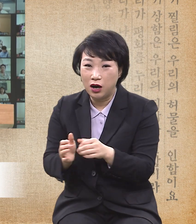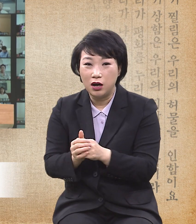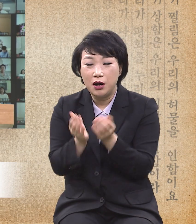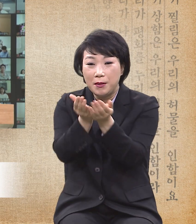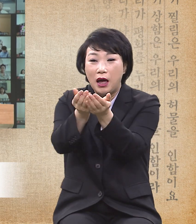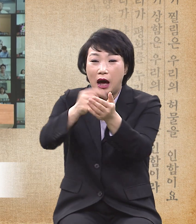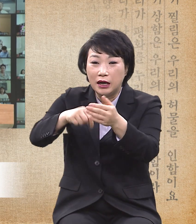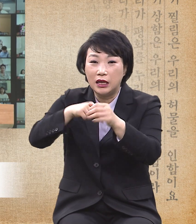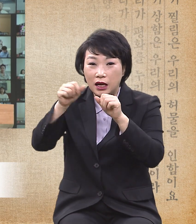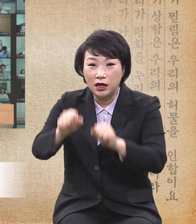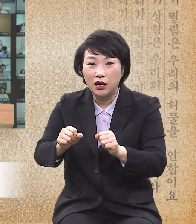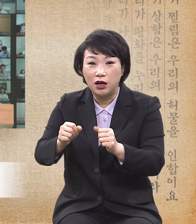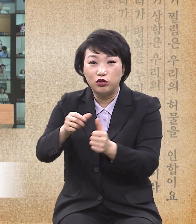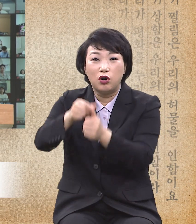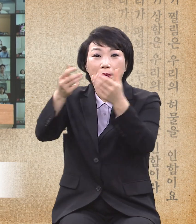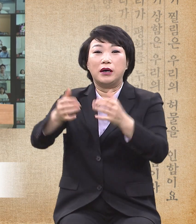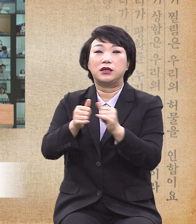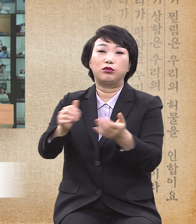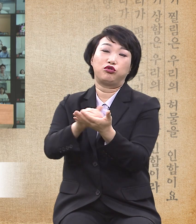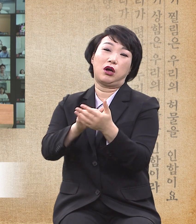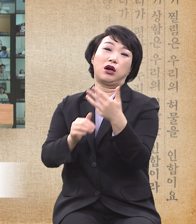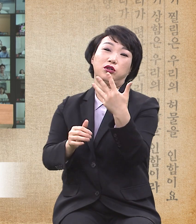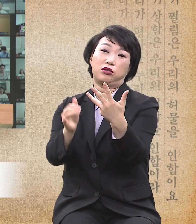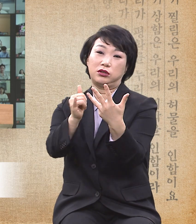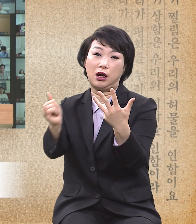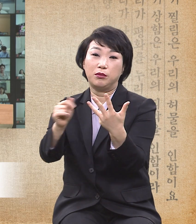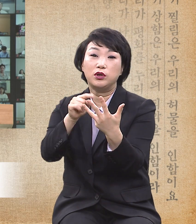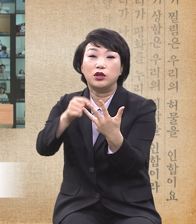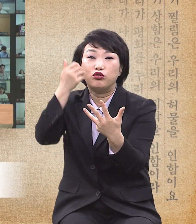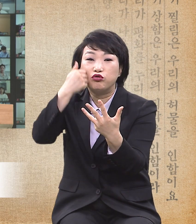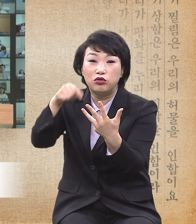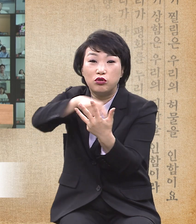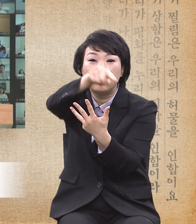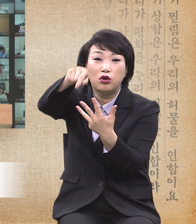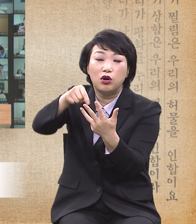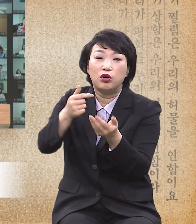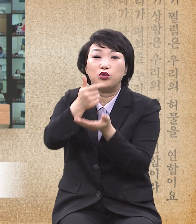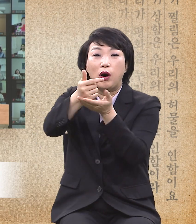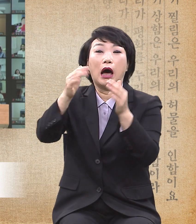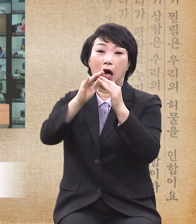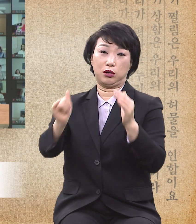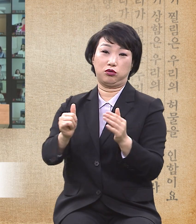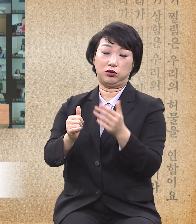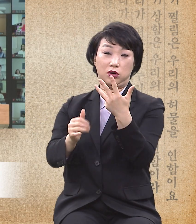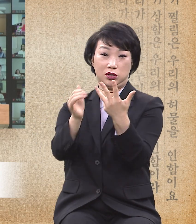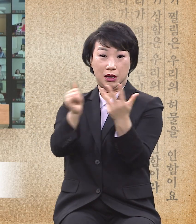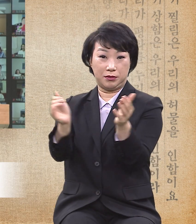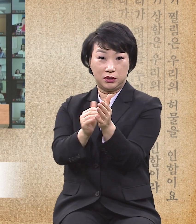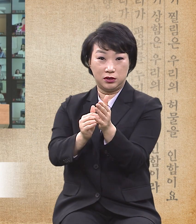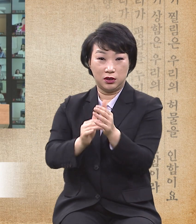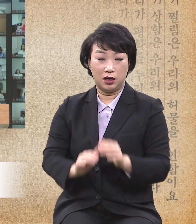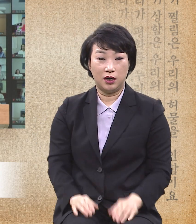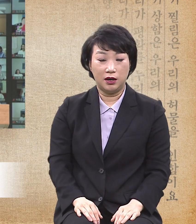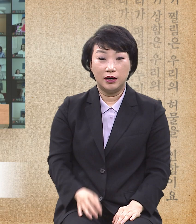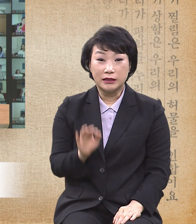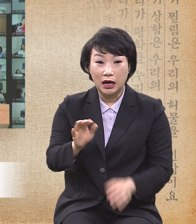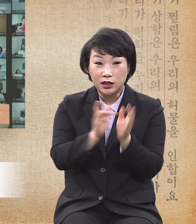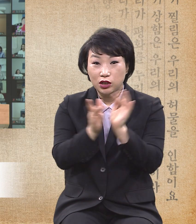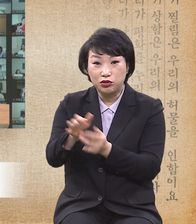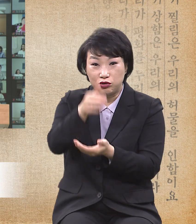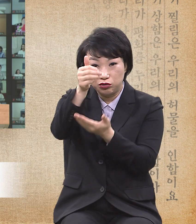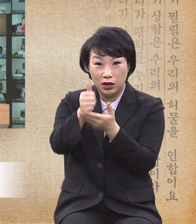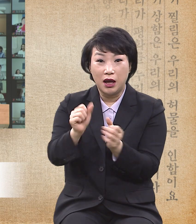자가 8명뿐이다. 노아의 가족뿐. 물은 예수 그리스도의